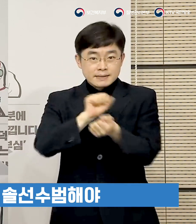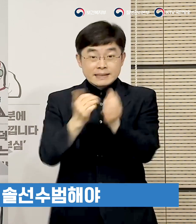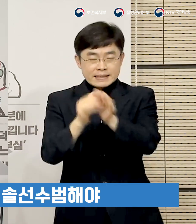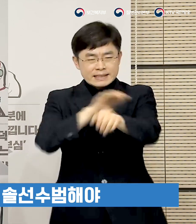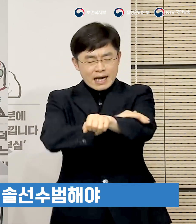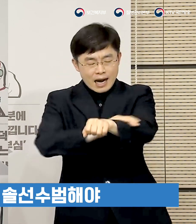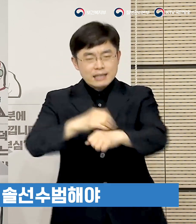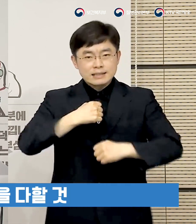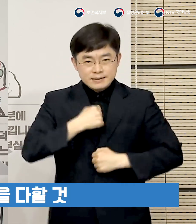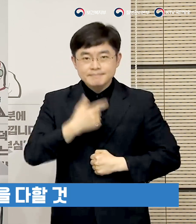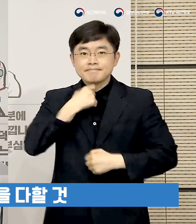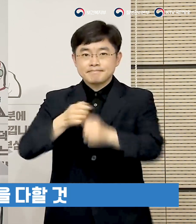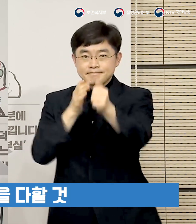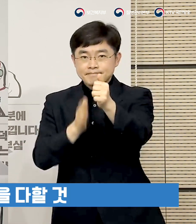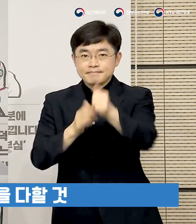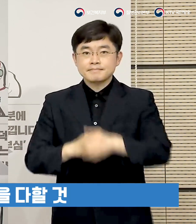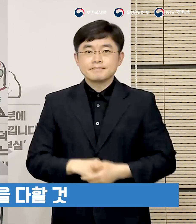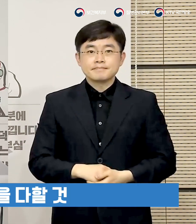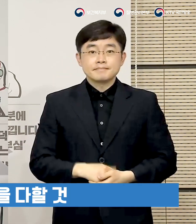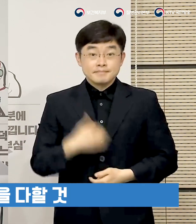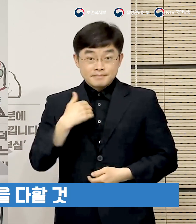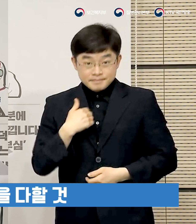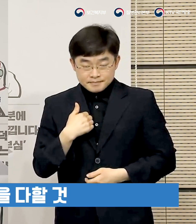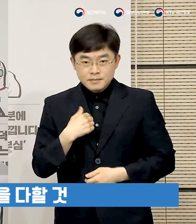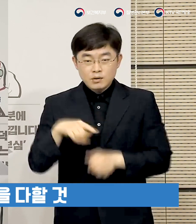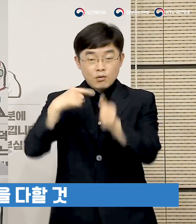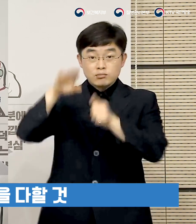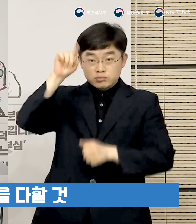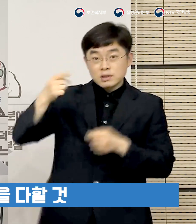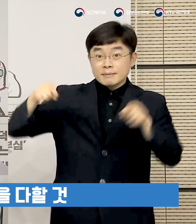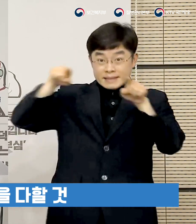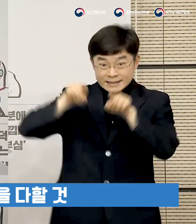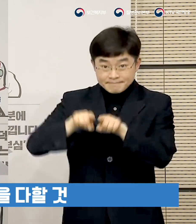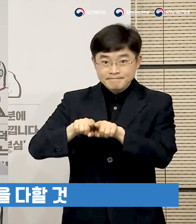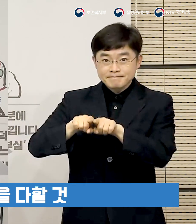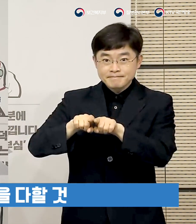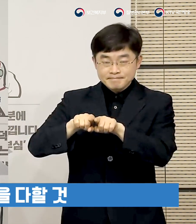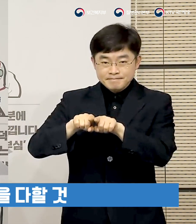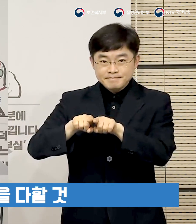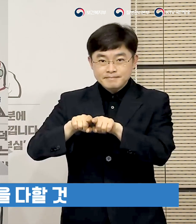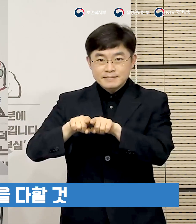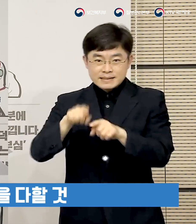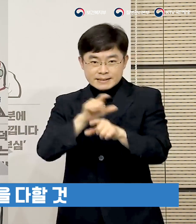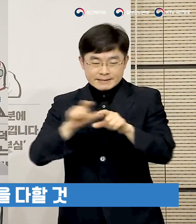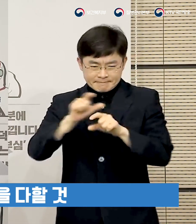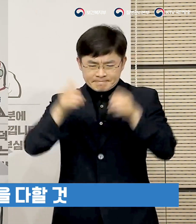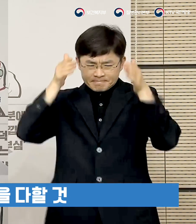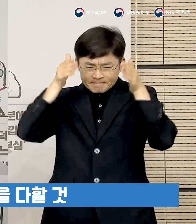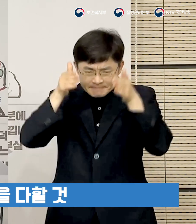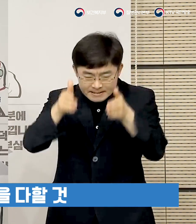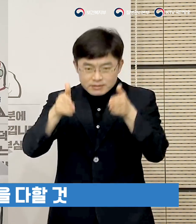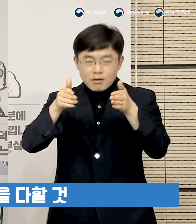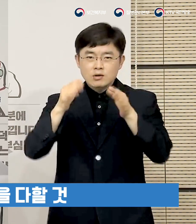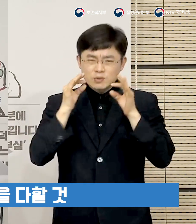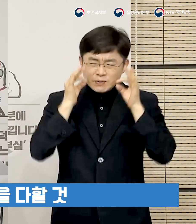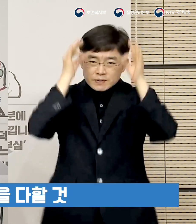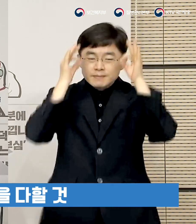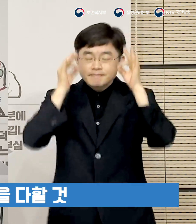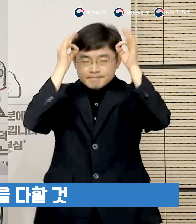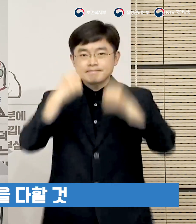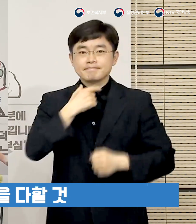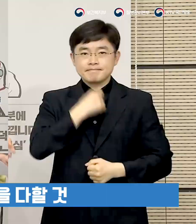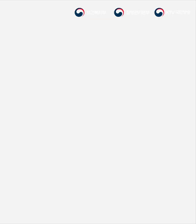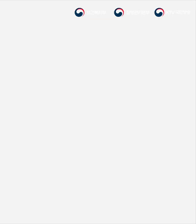것을 부탁드립니다. 방역당국도 교육당국과 함께 긴장의 끈을 놓지 않고 학교 내 감염 예방을 위해